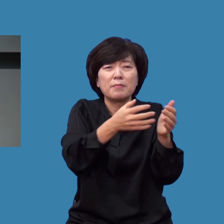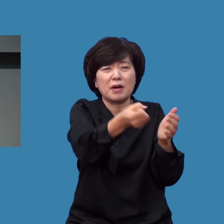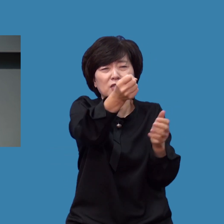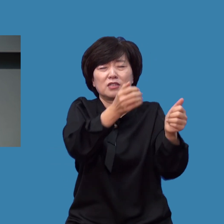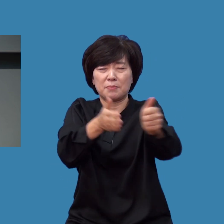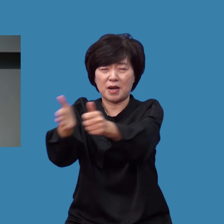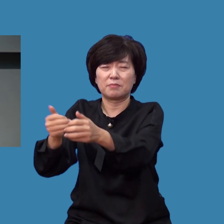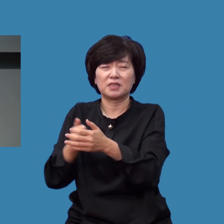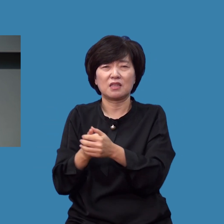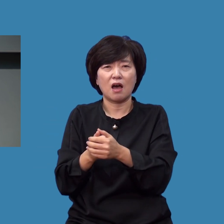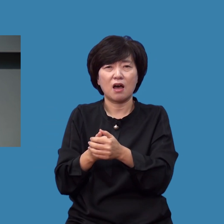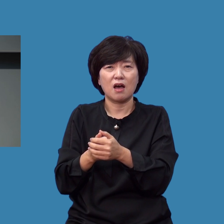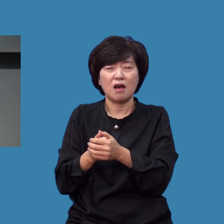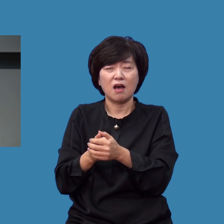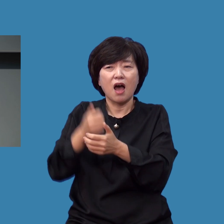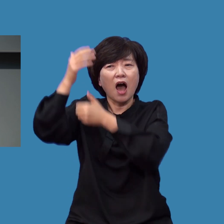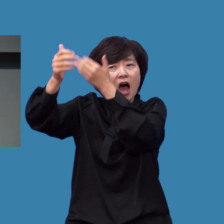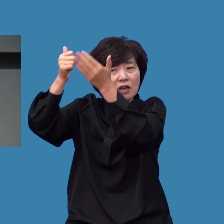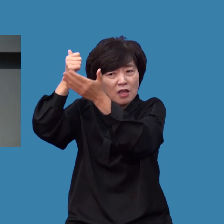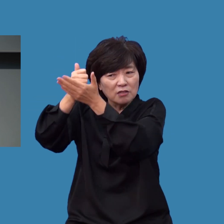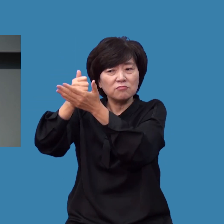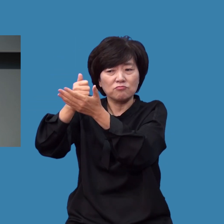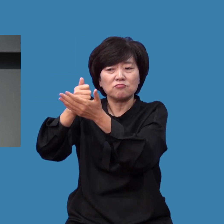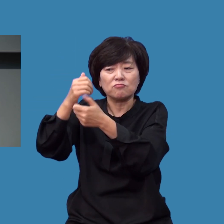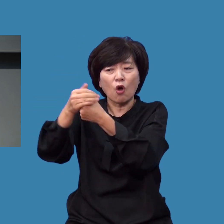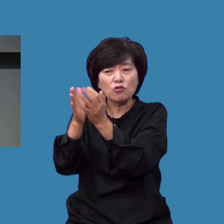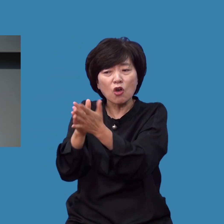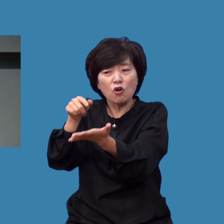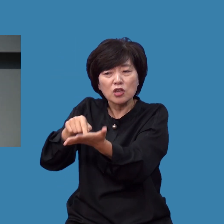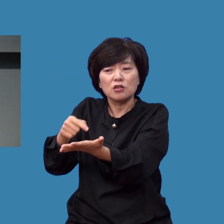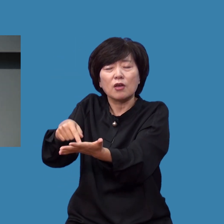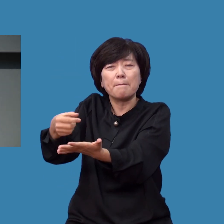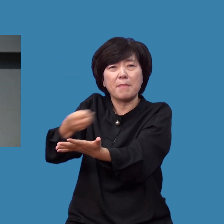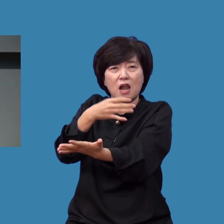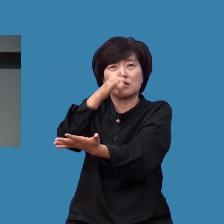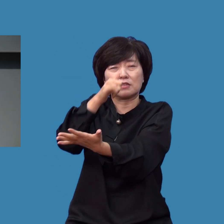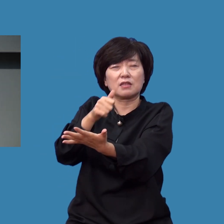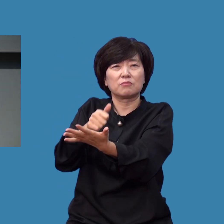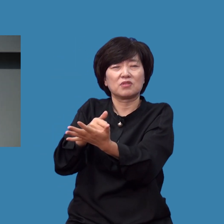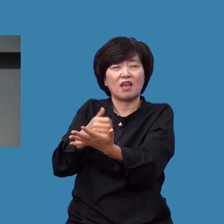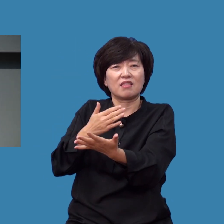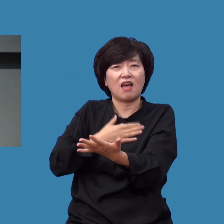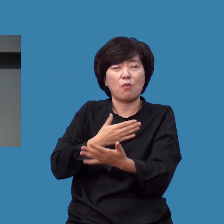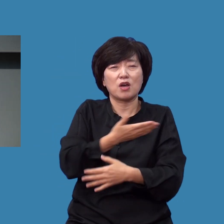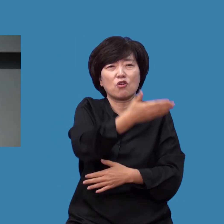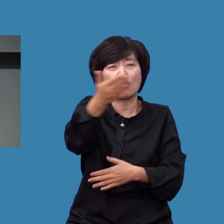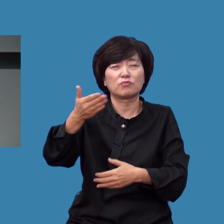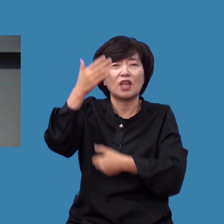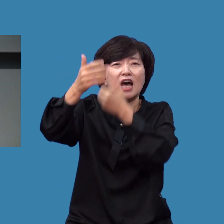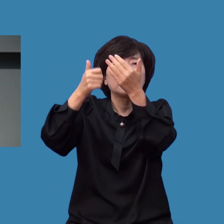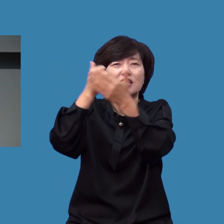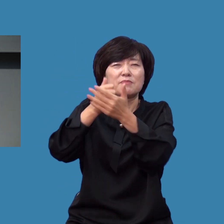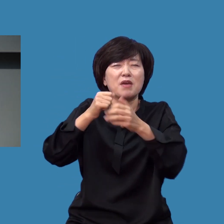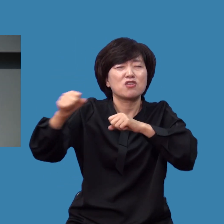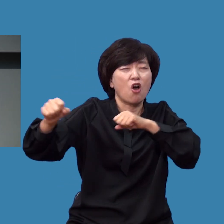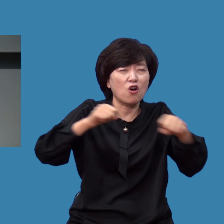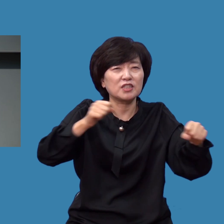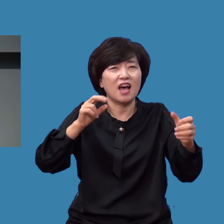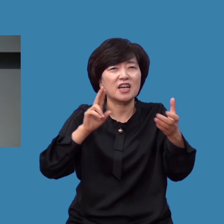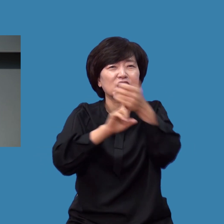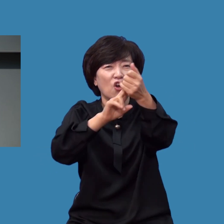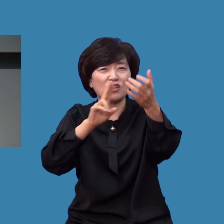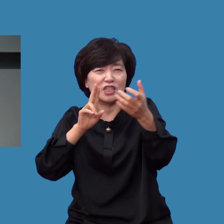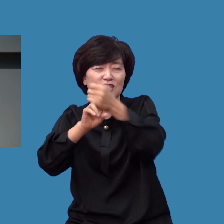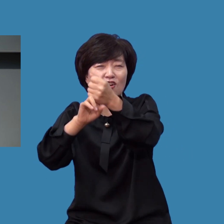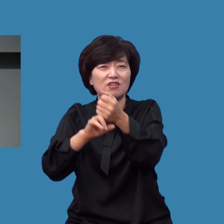성령의 은사들이 경험되어지고 이 은사를 통해서 하나님이 저와 여러분 가운데 하나님의 역사들을 더 크게